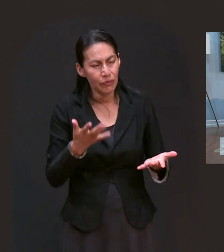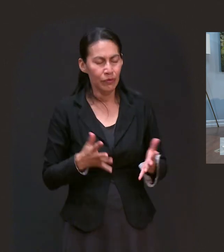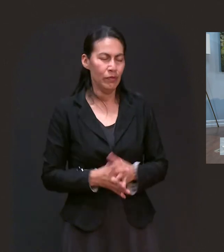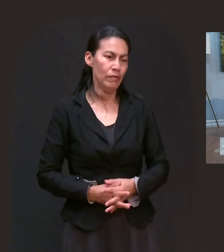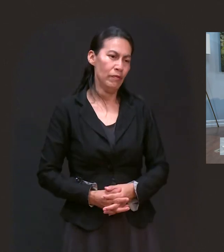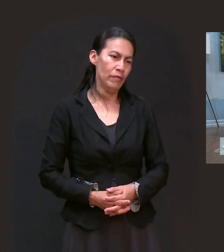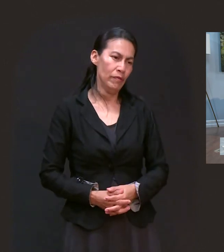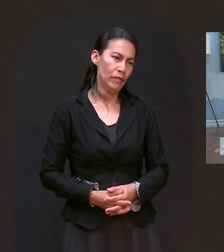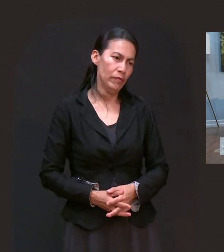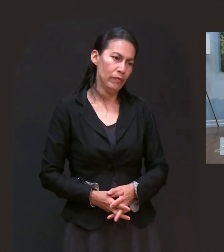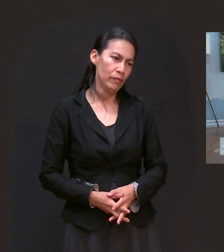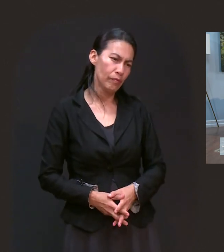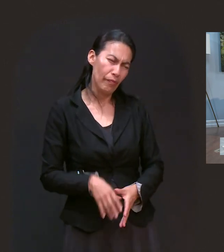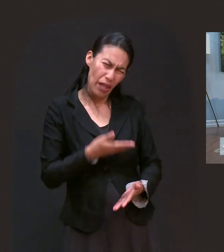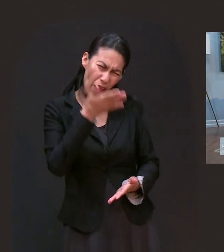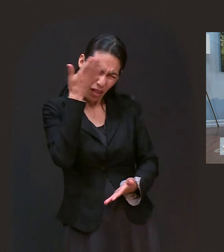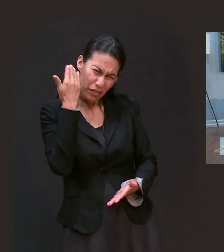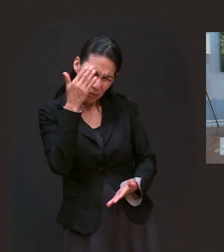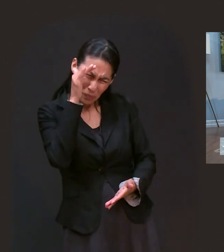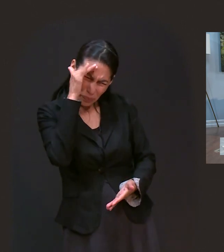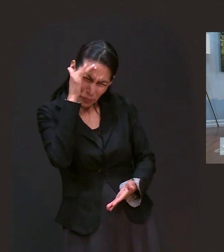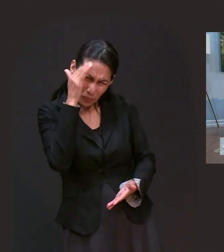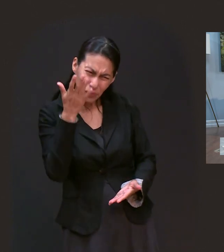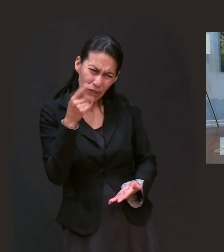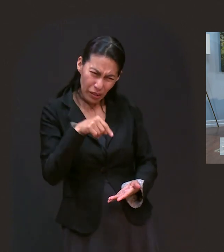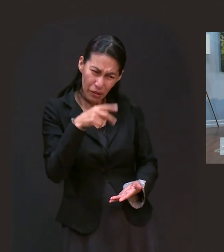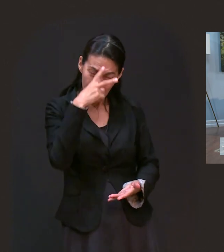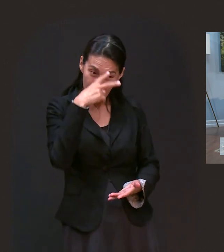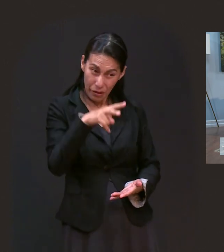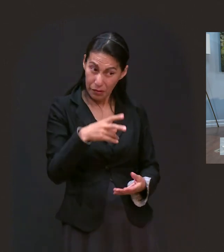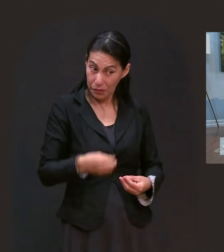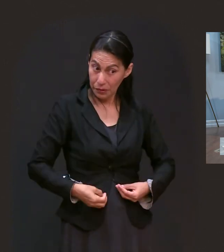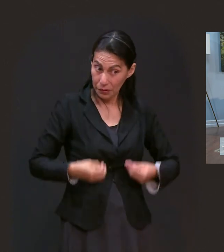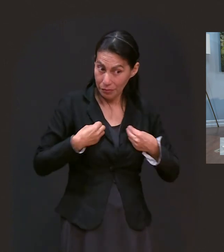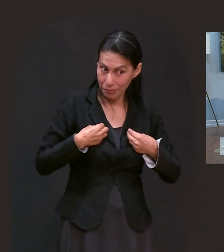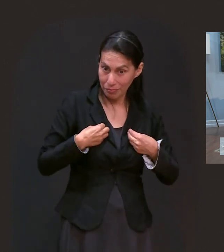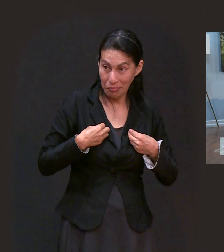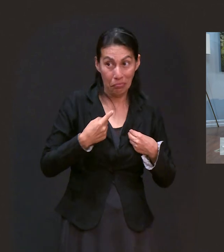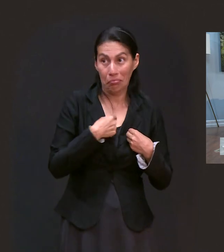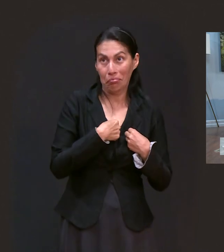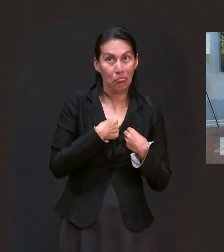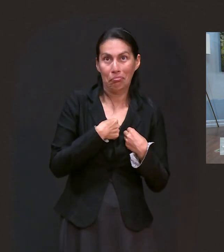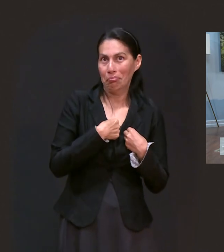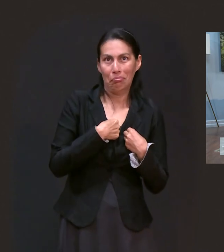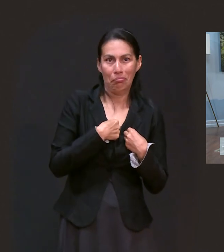como pudo ser que atravesaba la idea alguna vez de que estarías en mexico